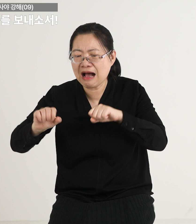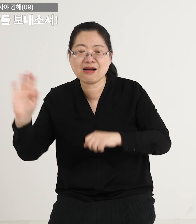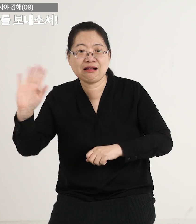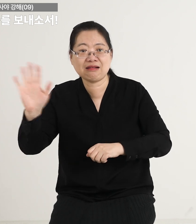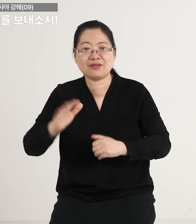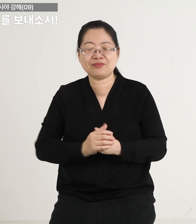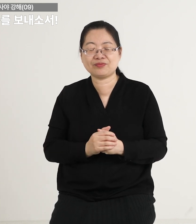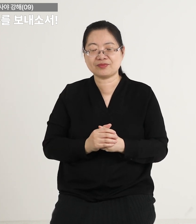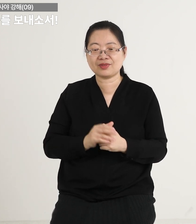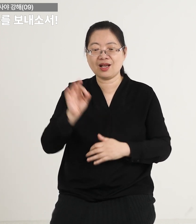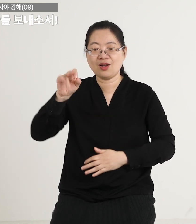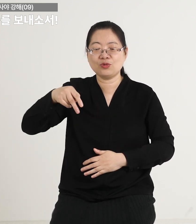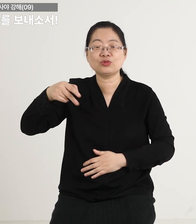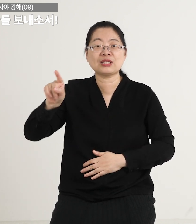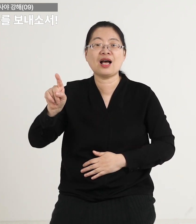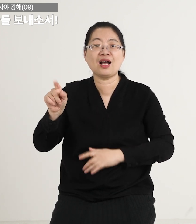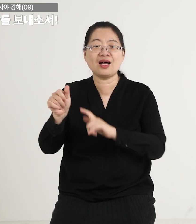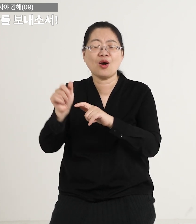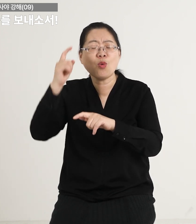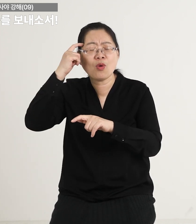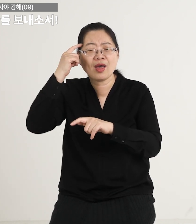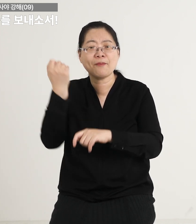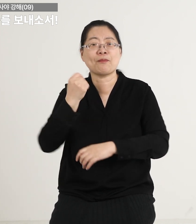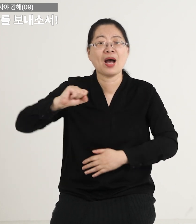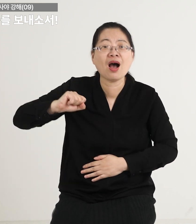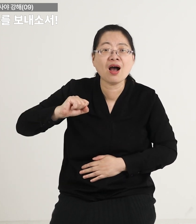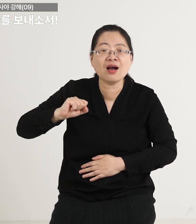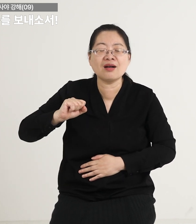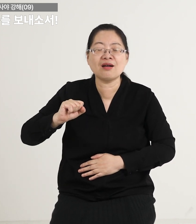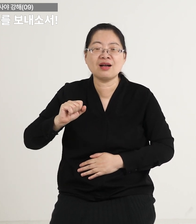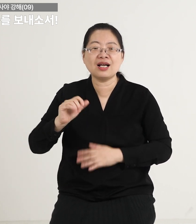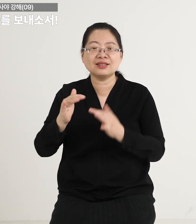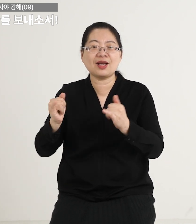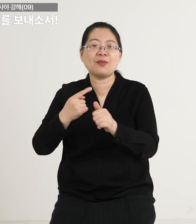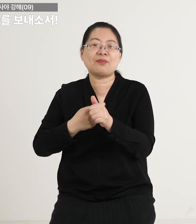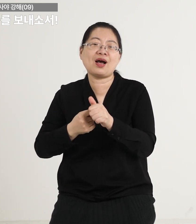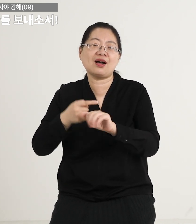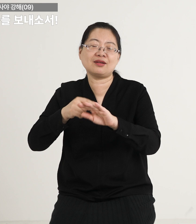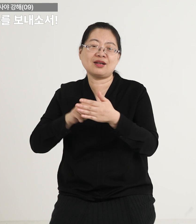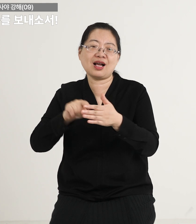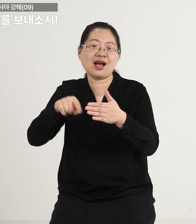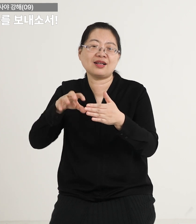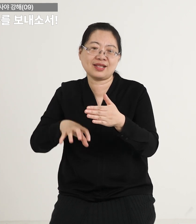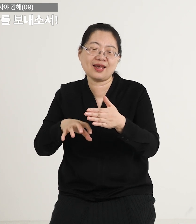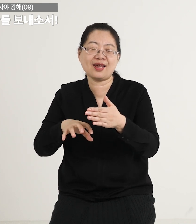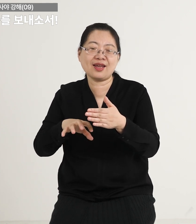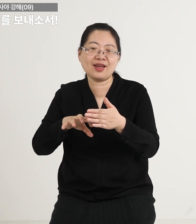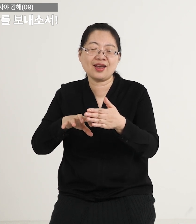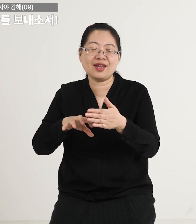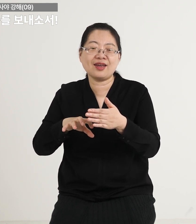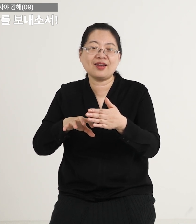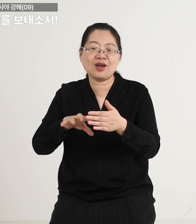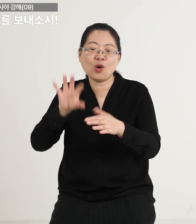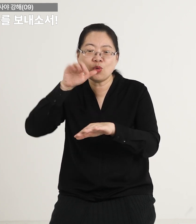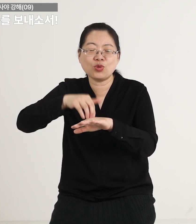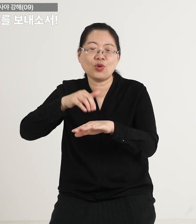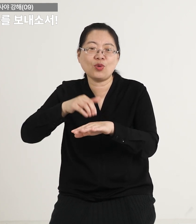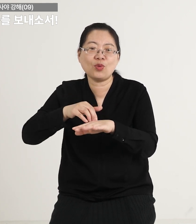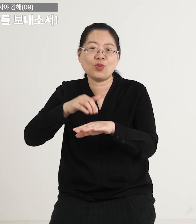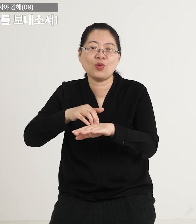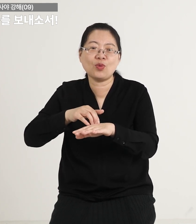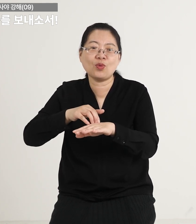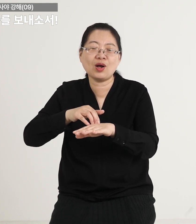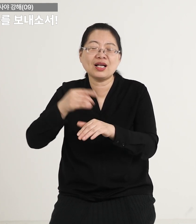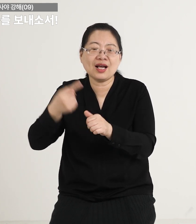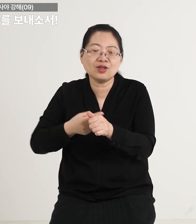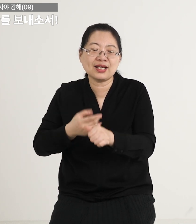그랬을까요? 이게 본능이 내 안에 천착되고 훈련되어서 자기도 모르게 손이